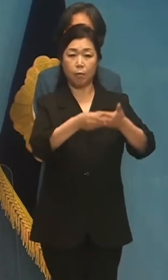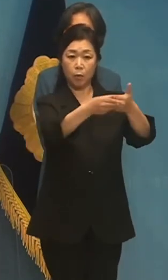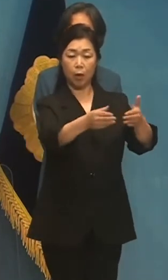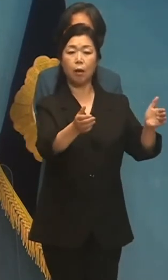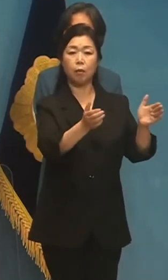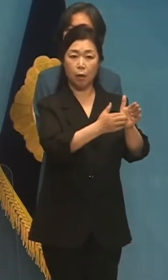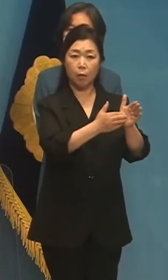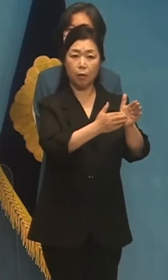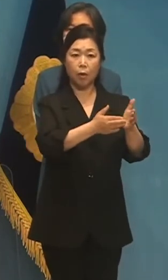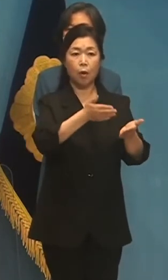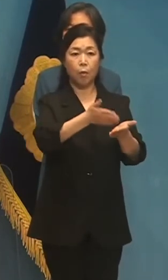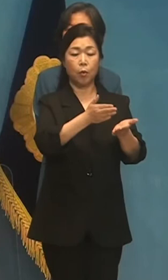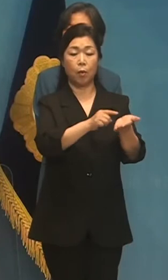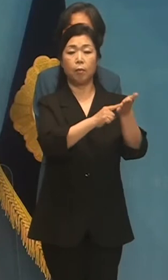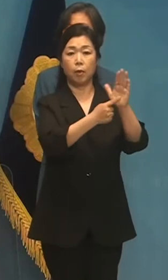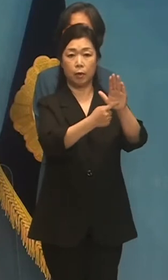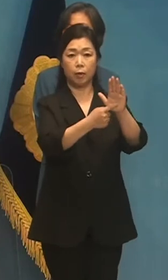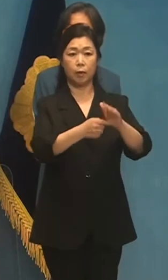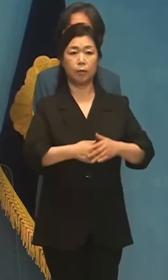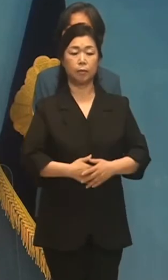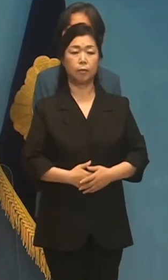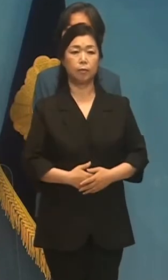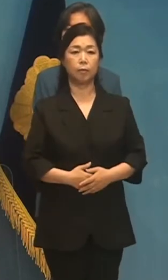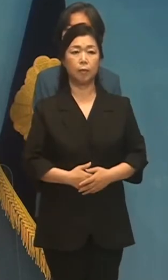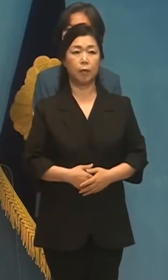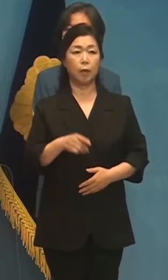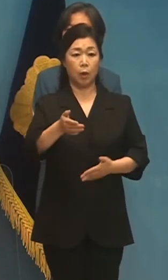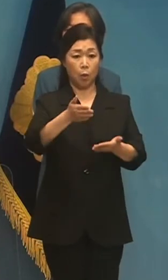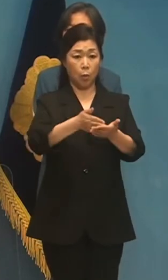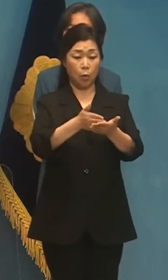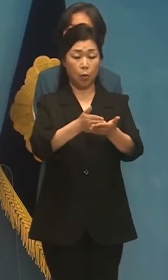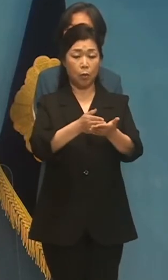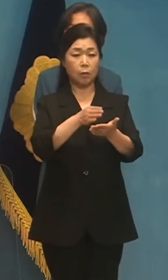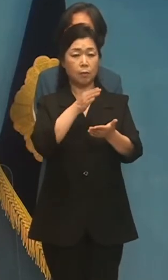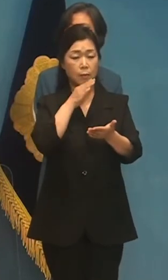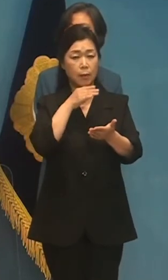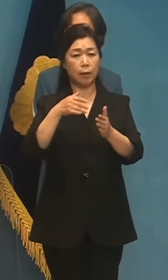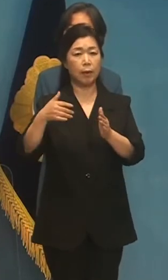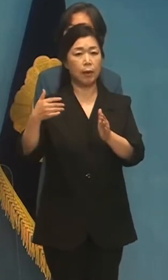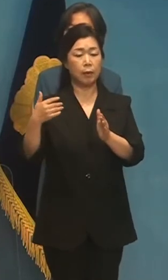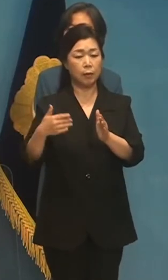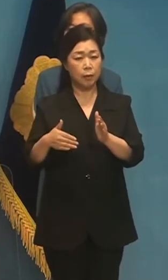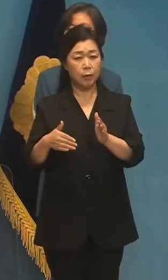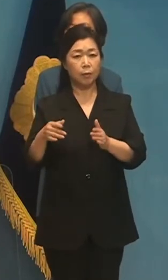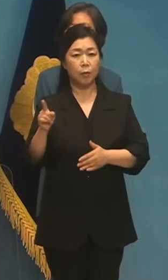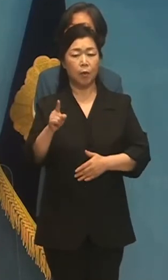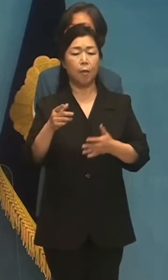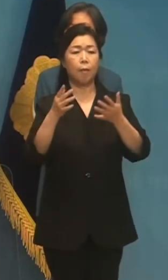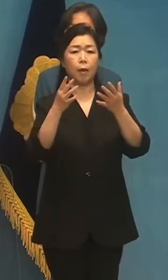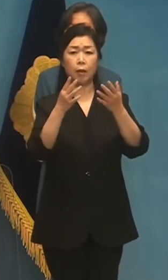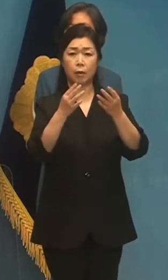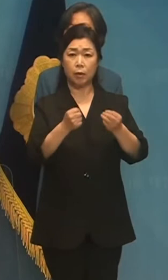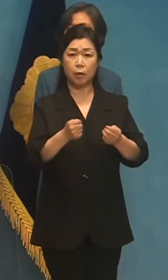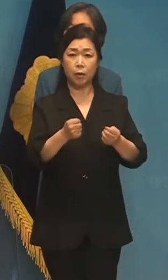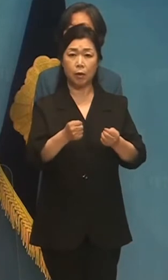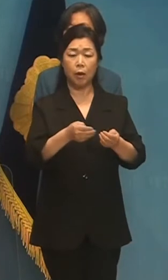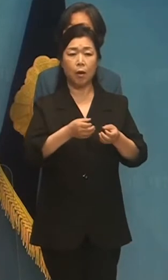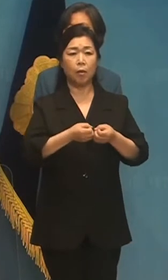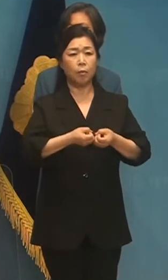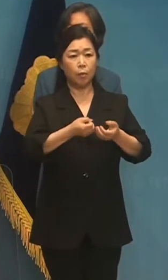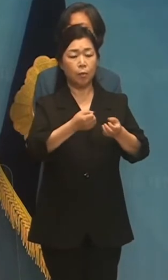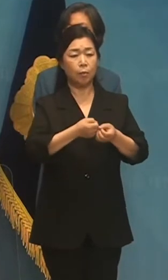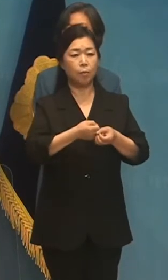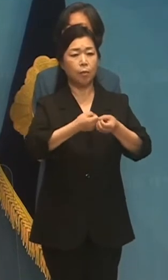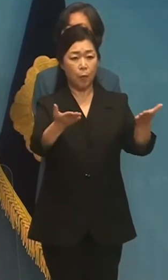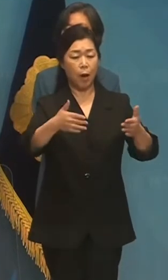보내줬다라는 취지의 보도가 있었습니다. 이 보도가 아직 많이 보도가 되고